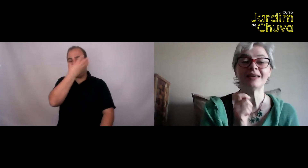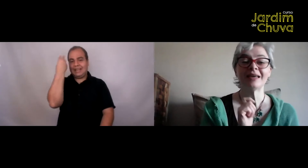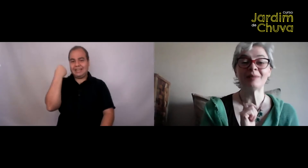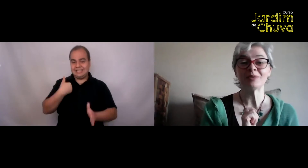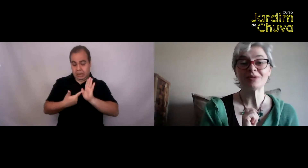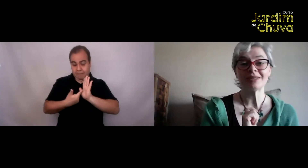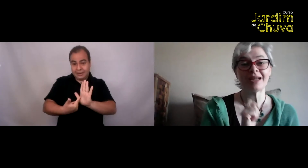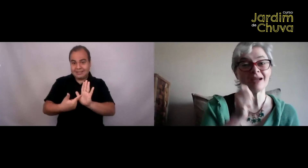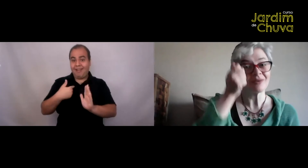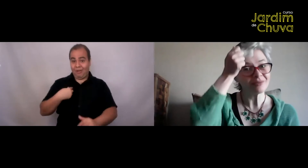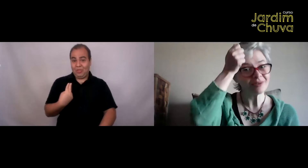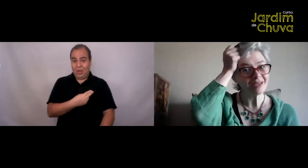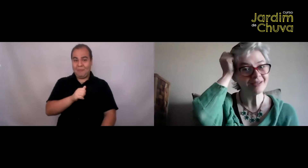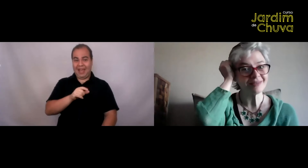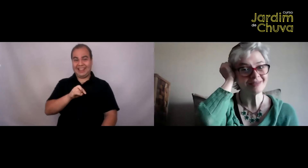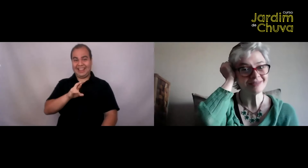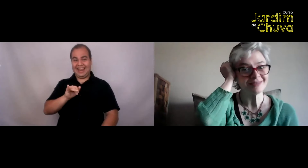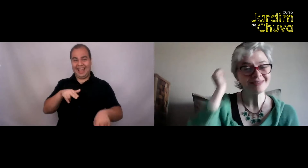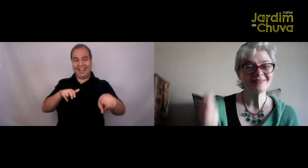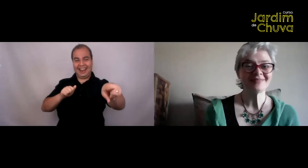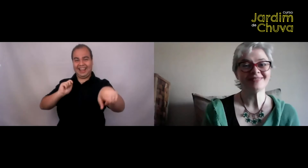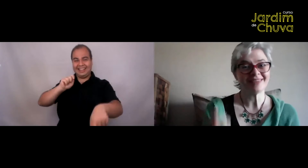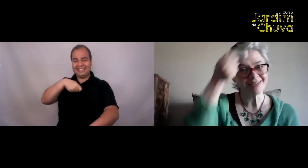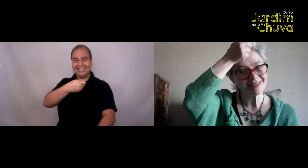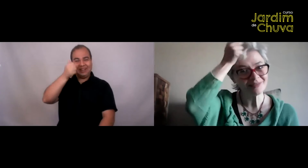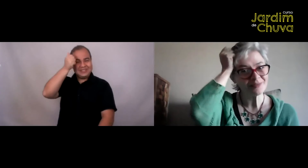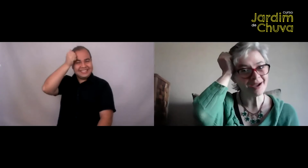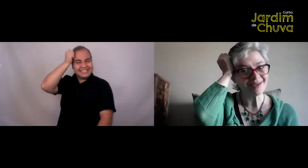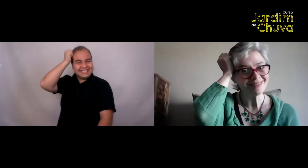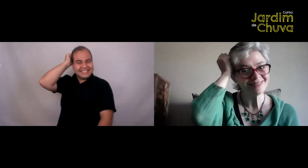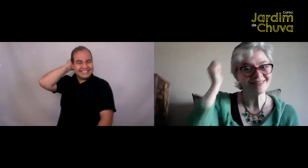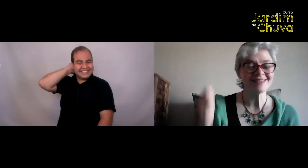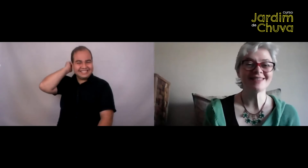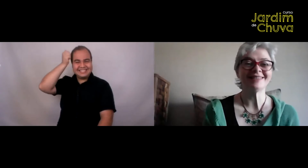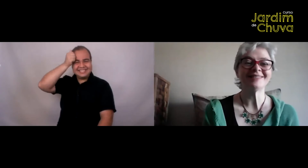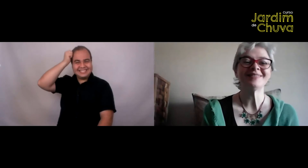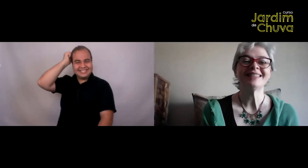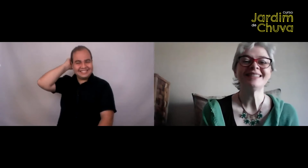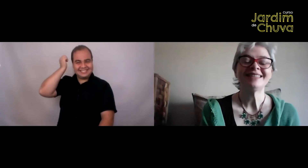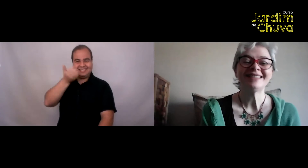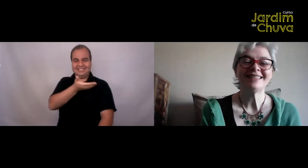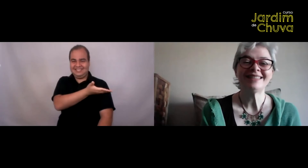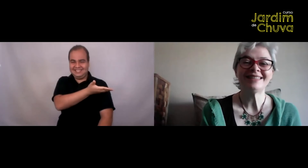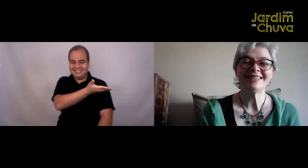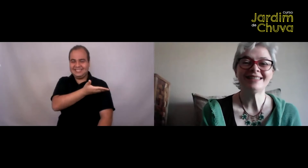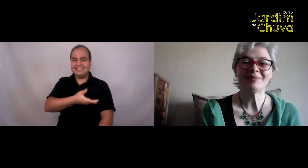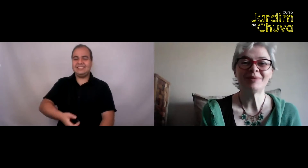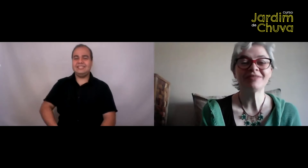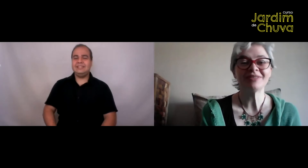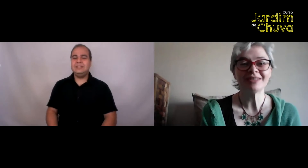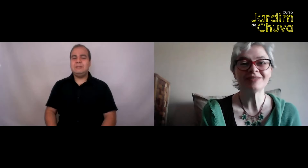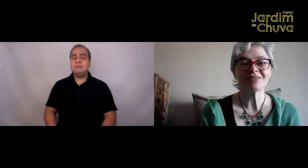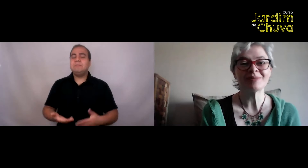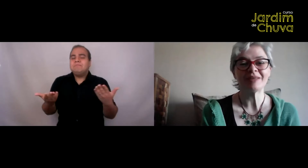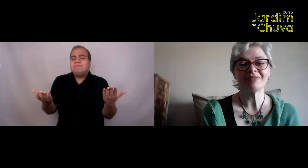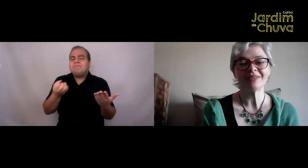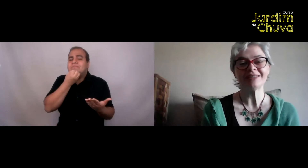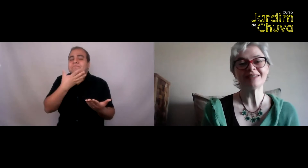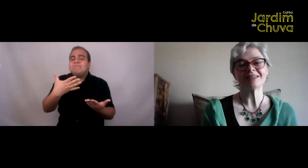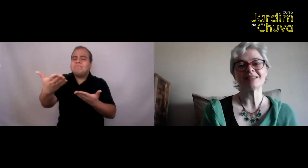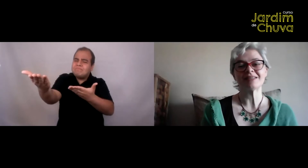Adriana, meu sinal é Adriana, é um A assim. E